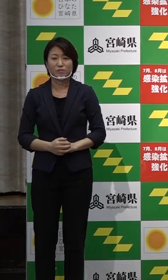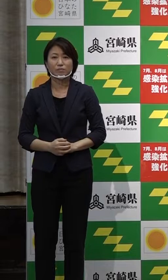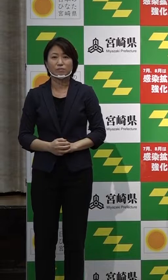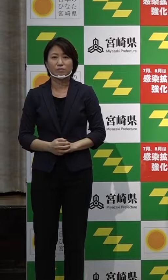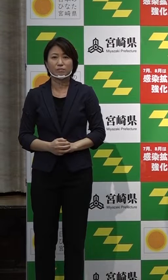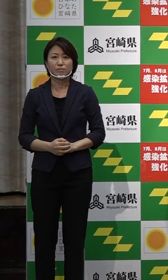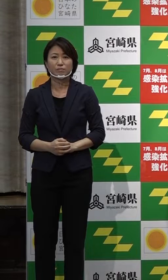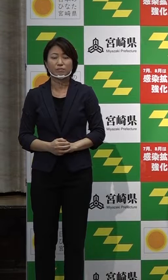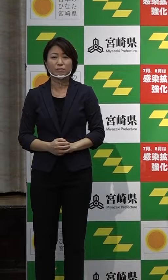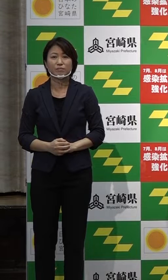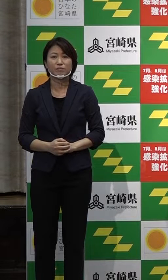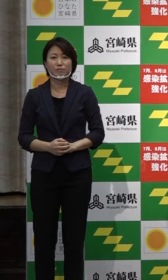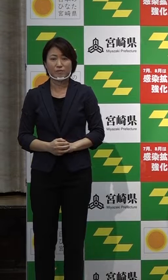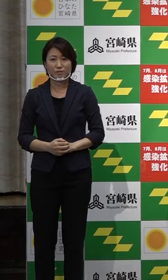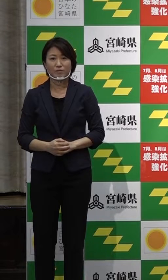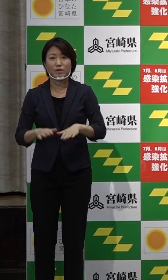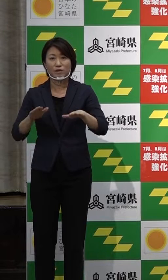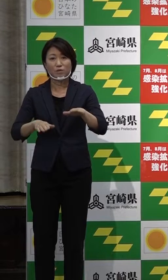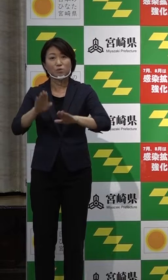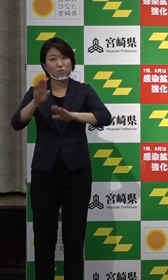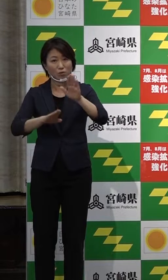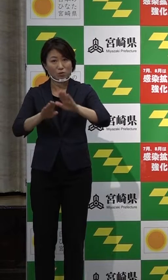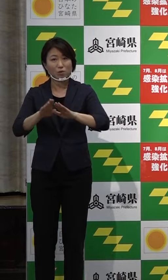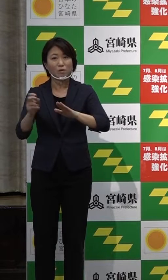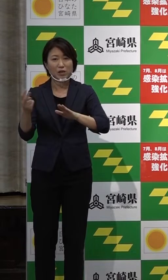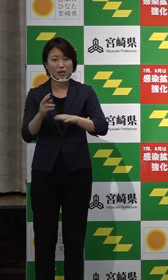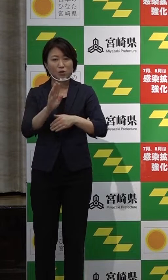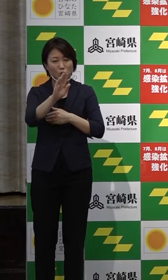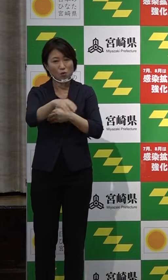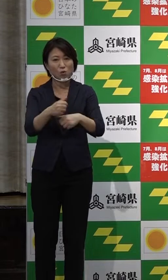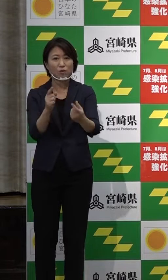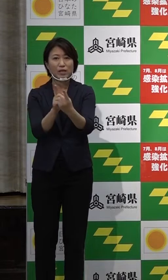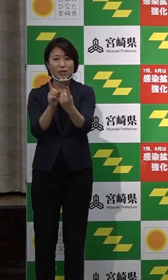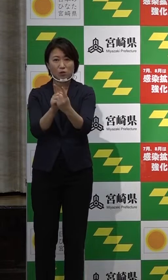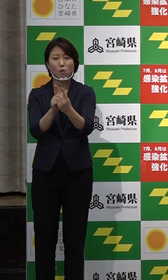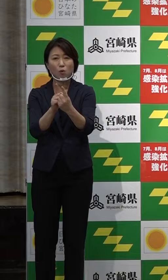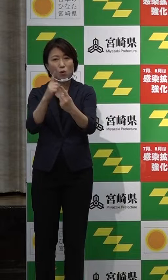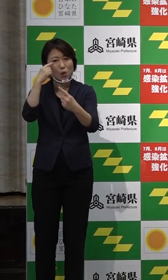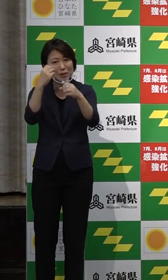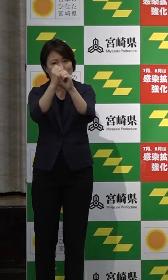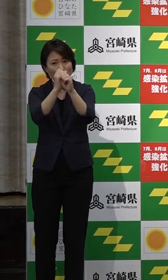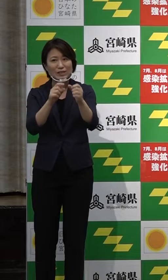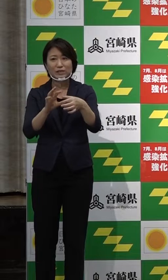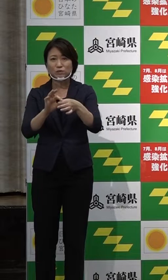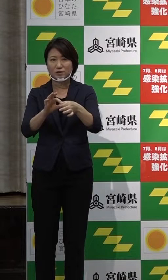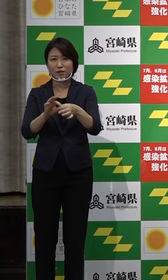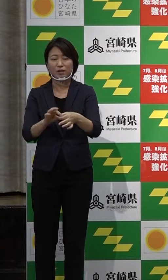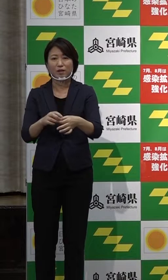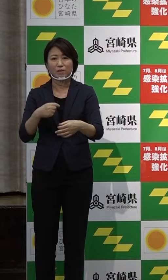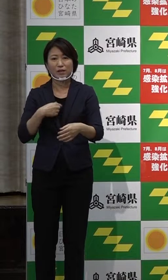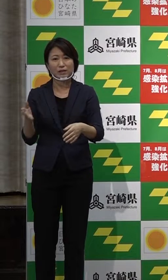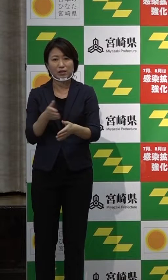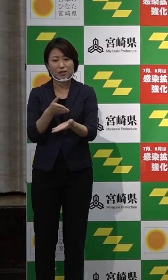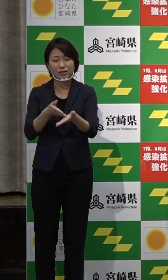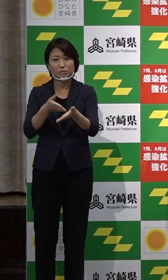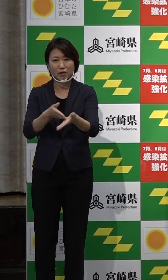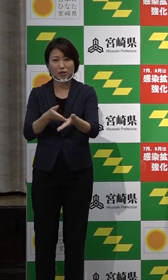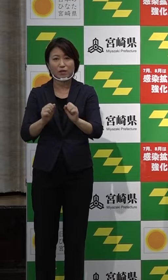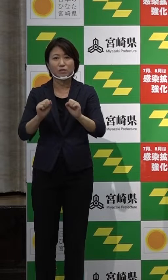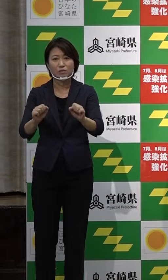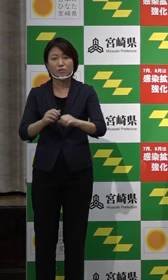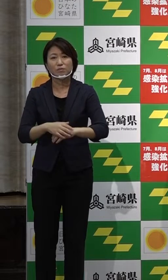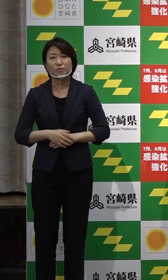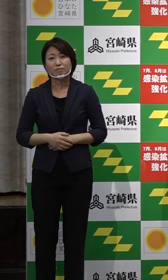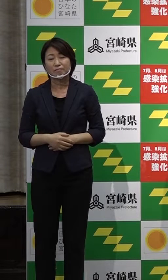でございます。その状況を、それから今後の対応見通しにつきまして、私の方から説明をさ